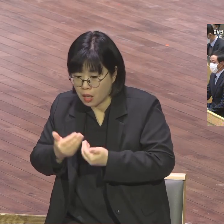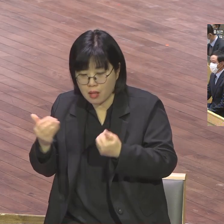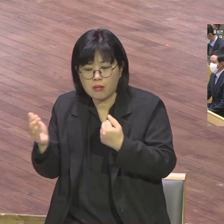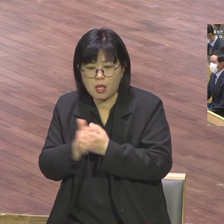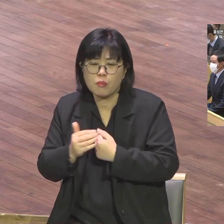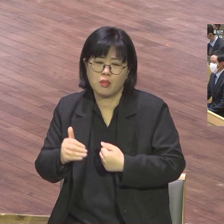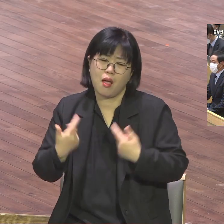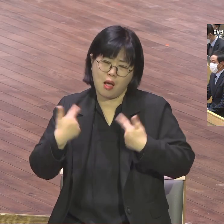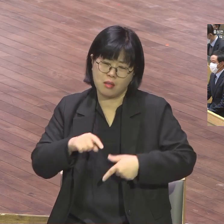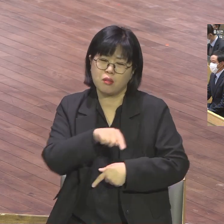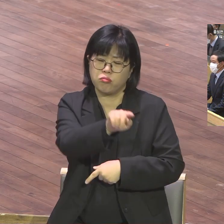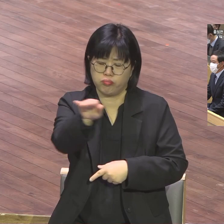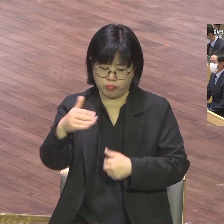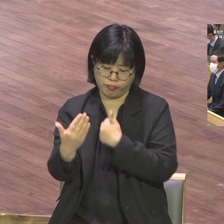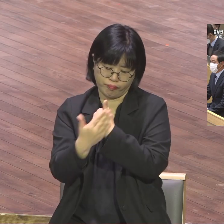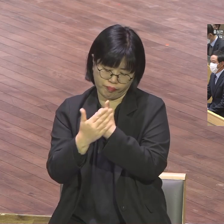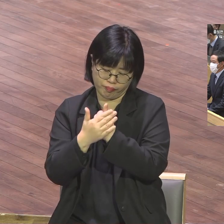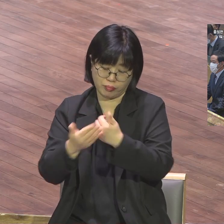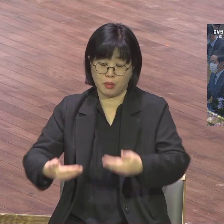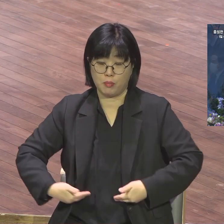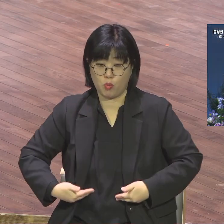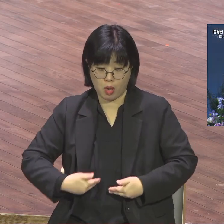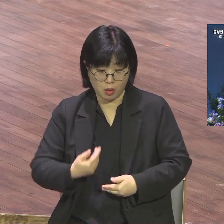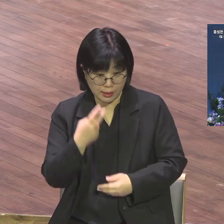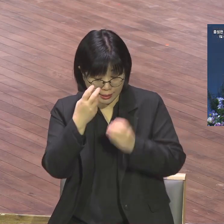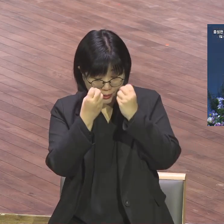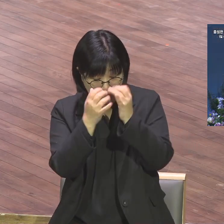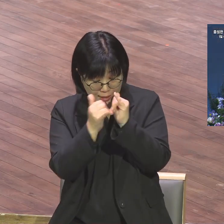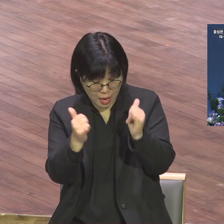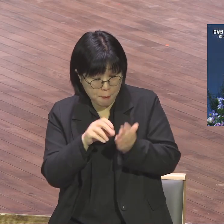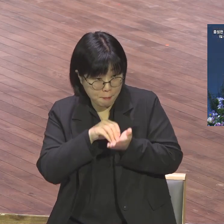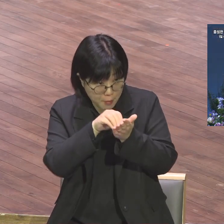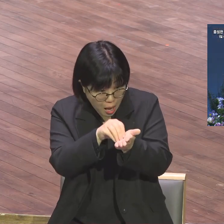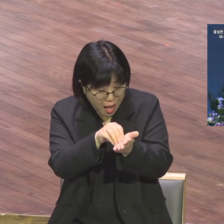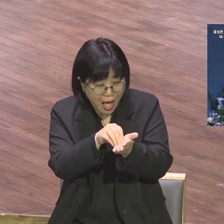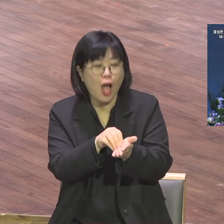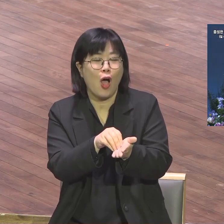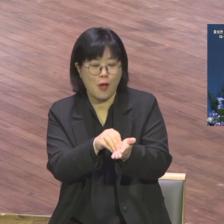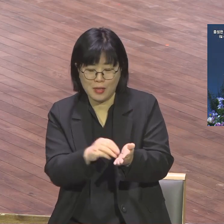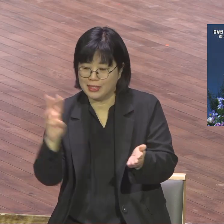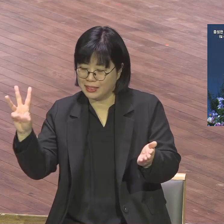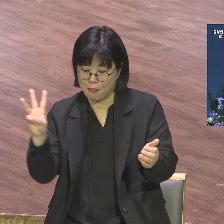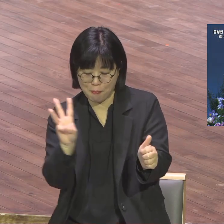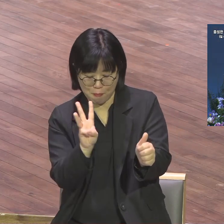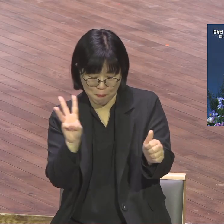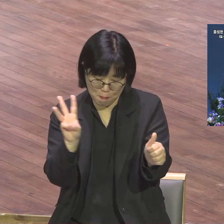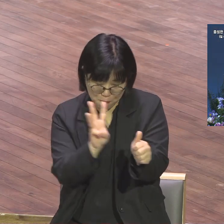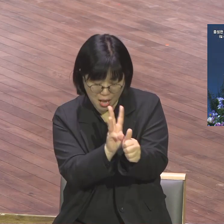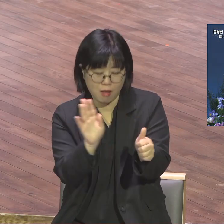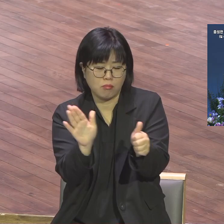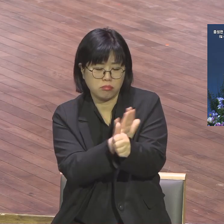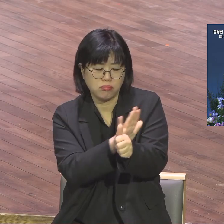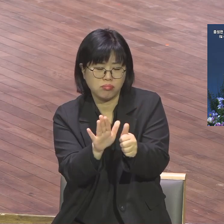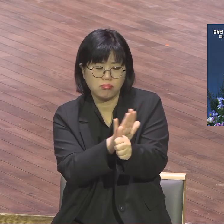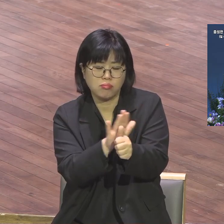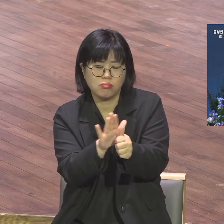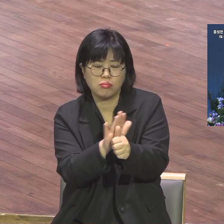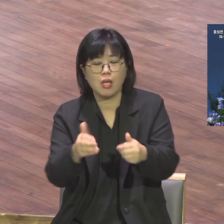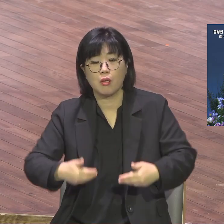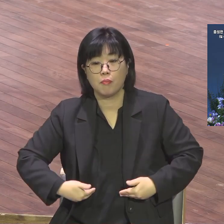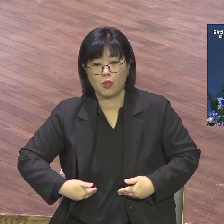겁니다. 한 영혼이라도 실족하는 것을 하나님은 원하지 않습니다. 원하지